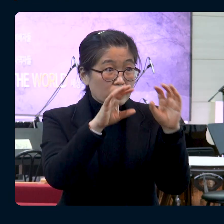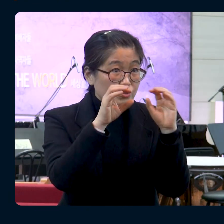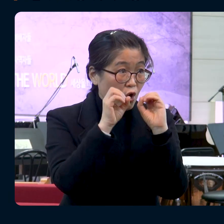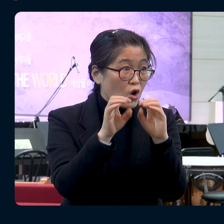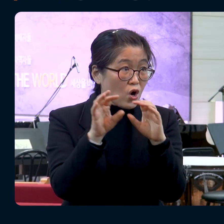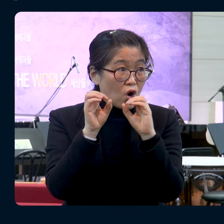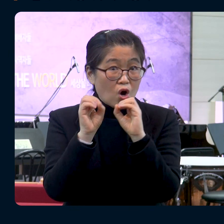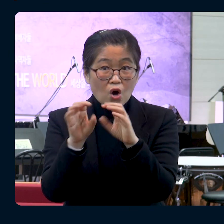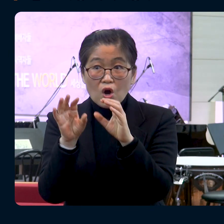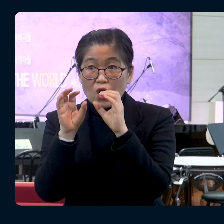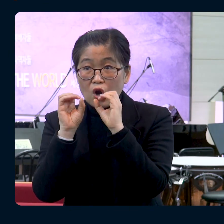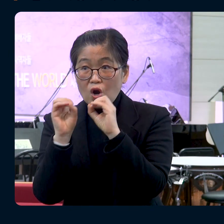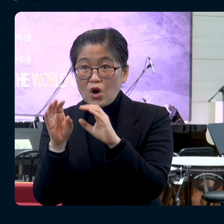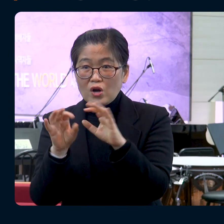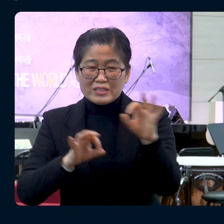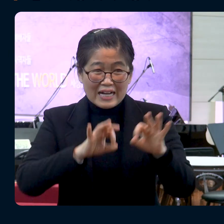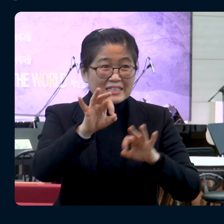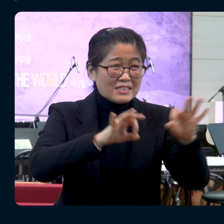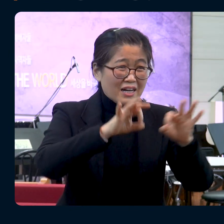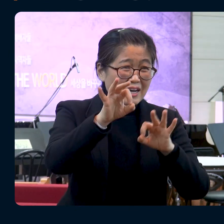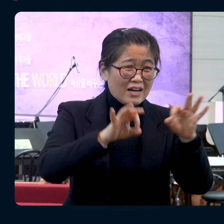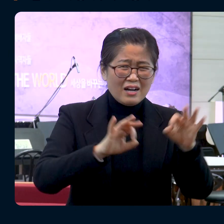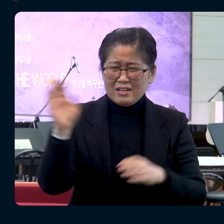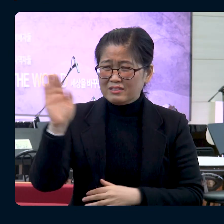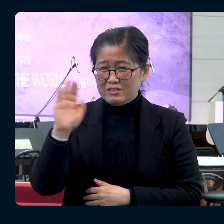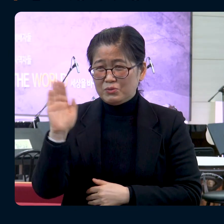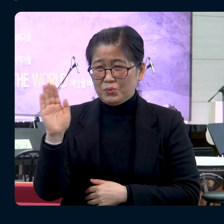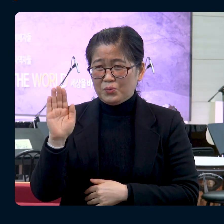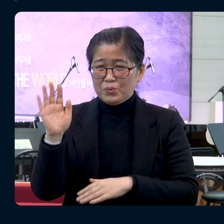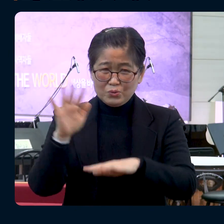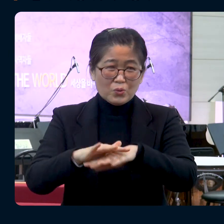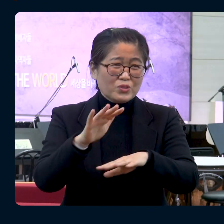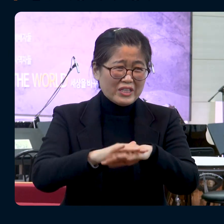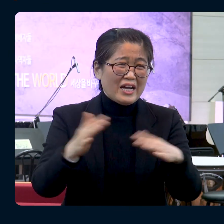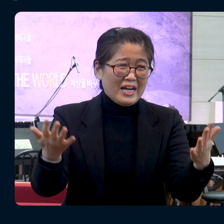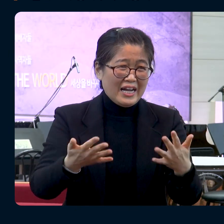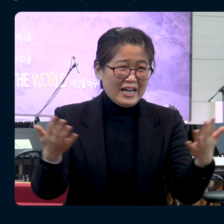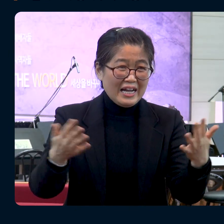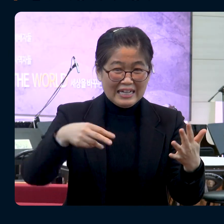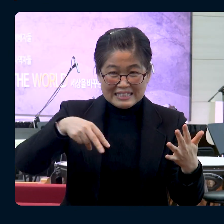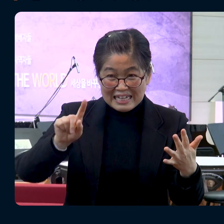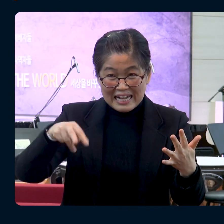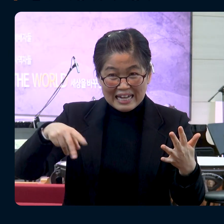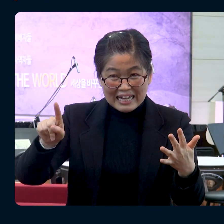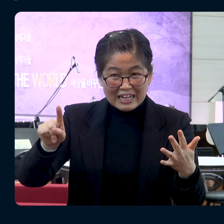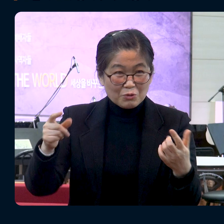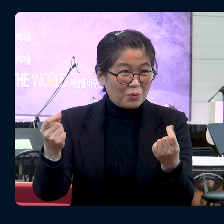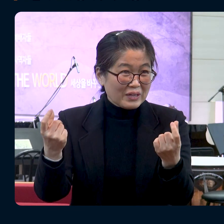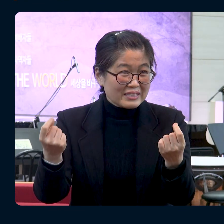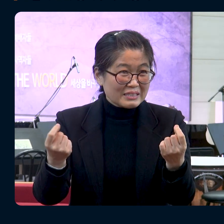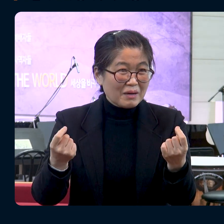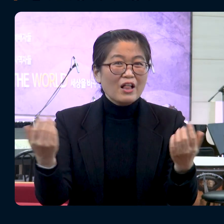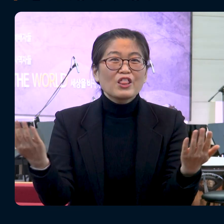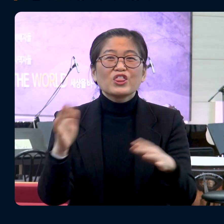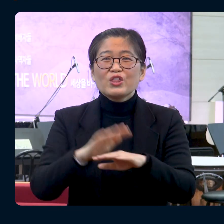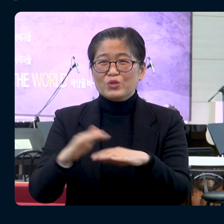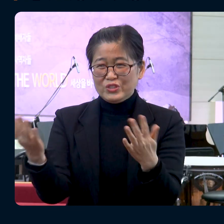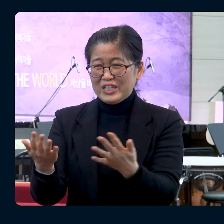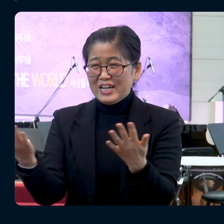여러분, 선교는요, 장사가 아니라 농사입니다. 같은 사자지만 많이